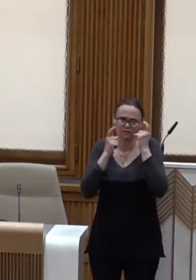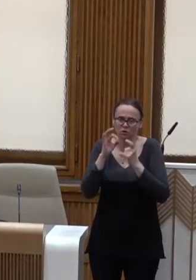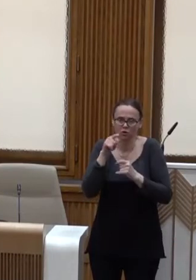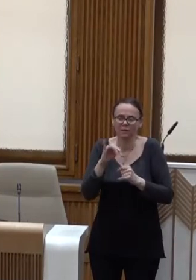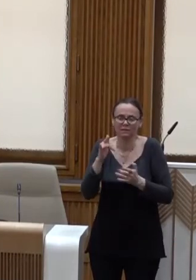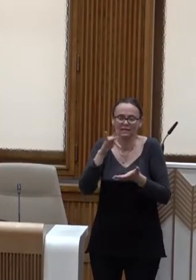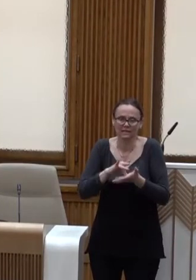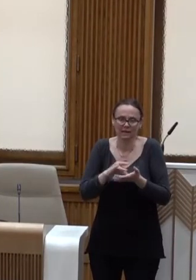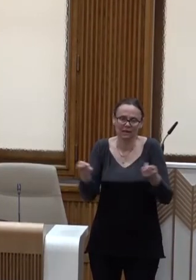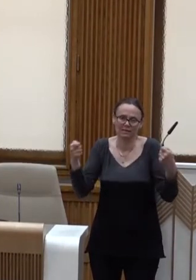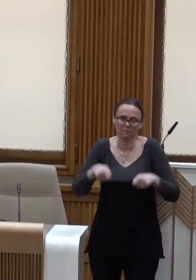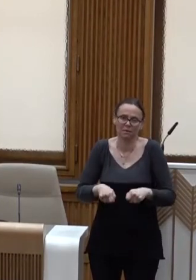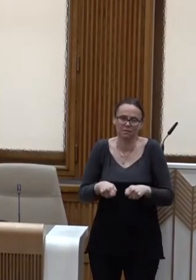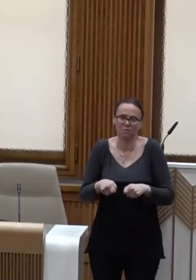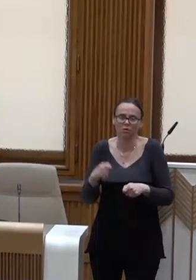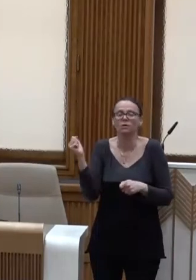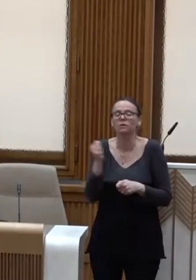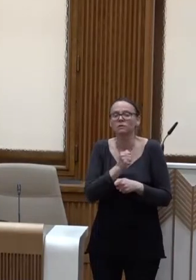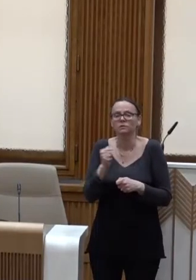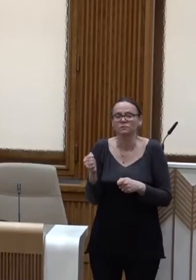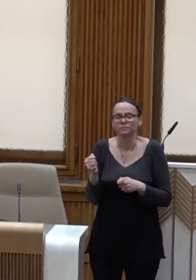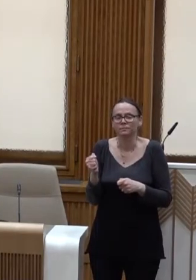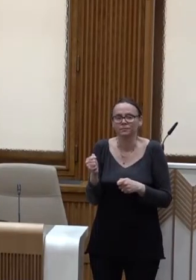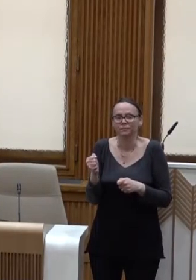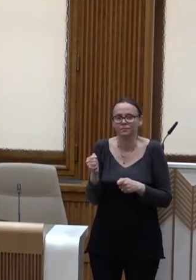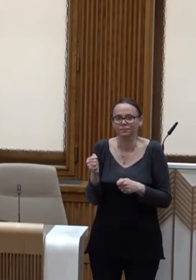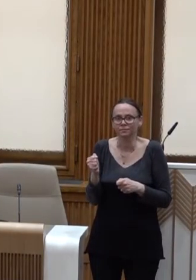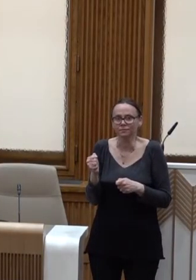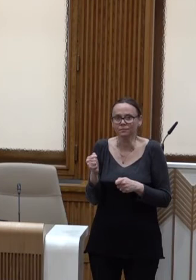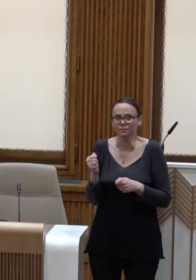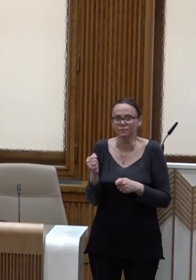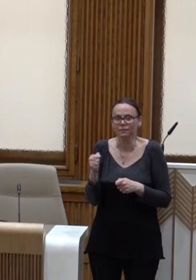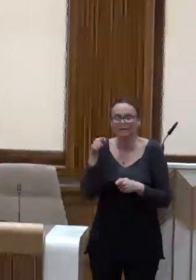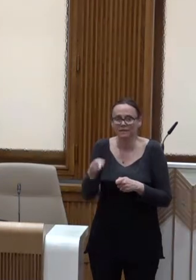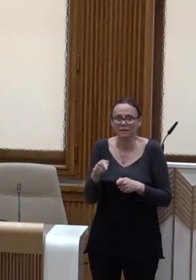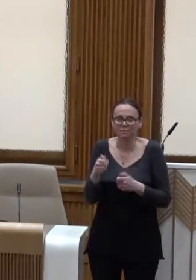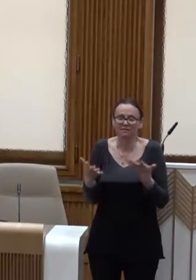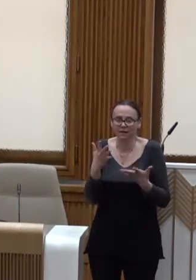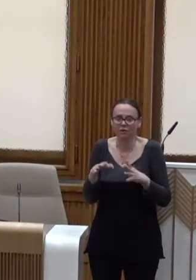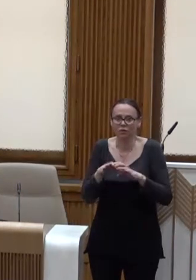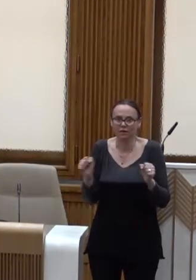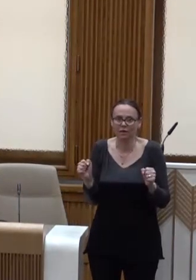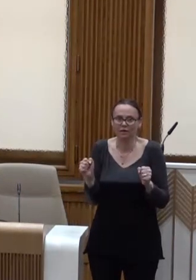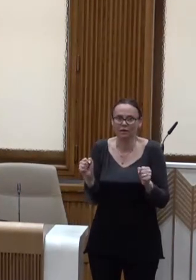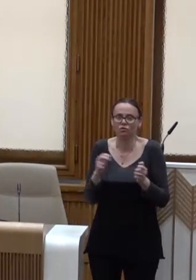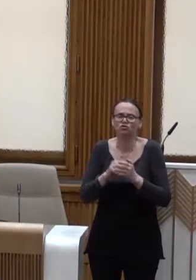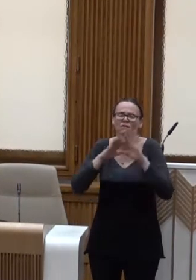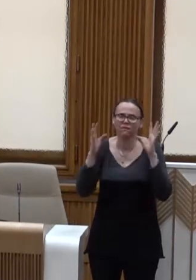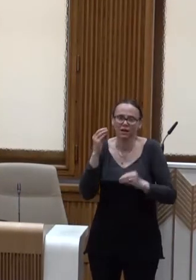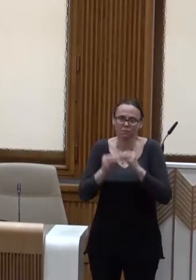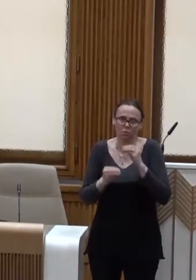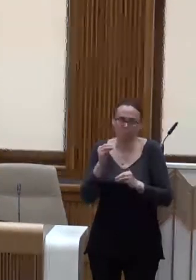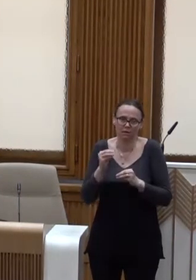te centre zapremo, ker ne, bi s tem verjetno naredili velik